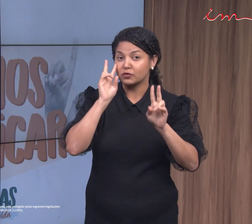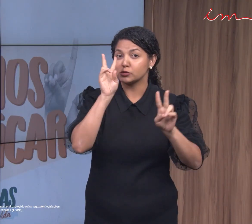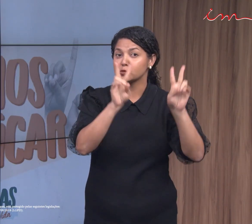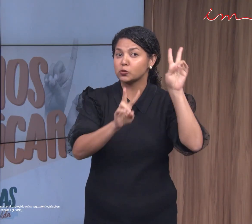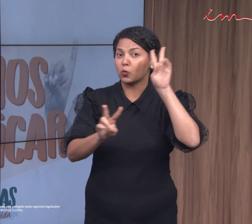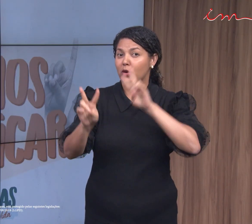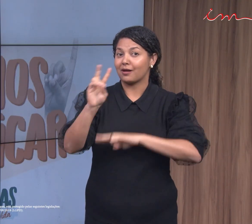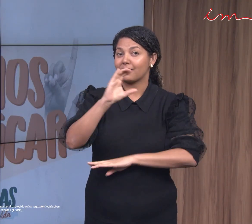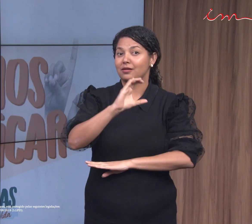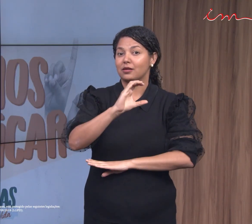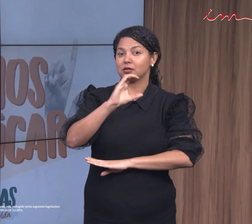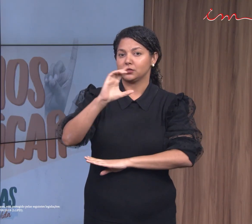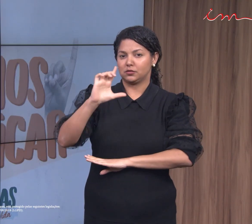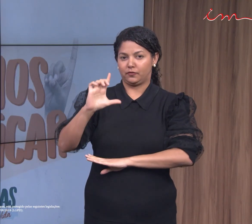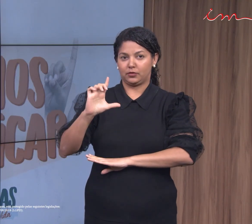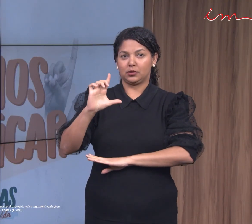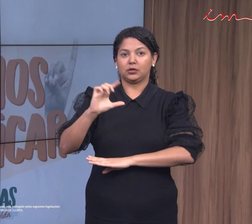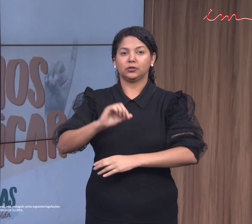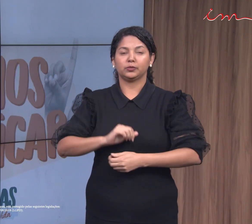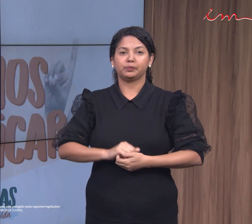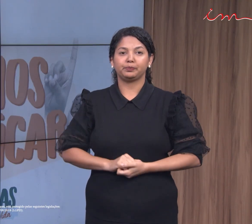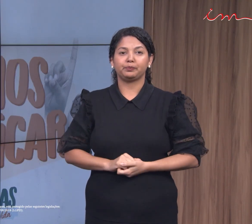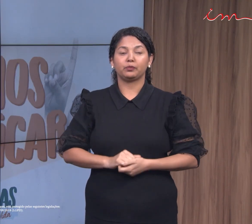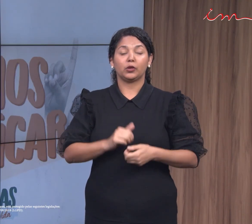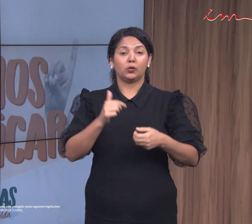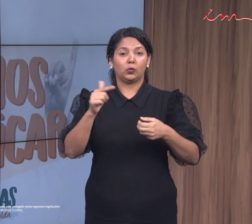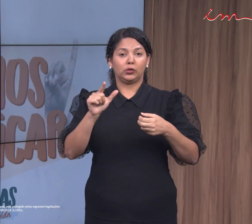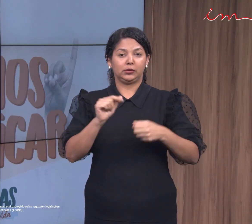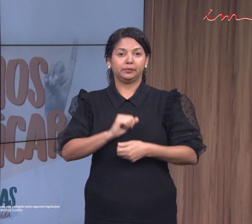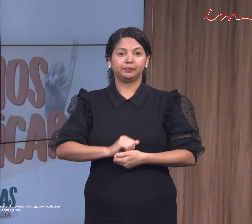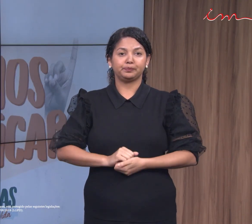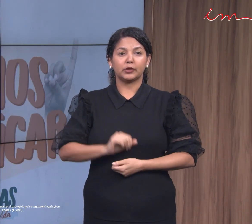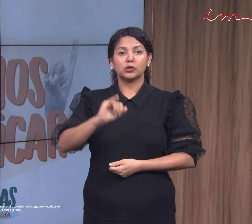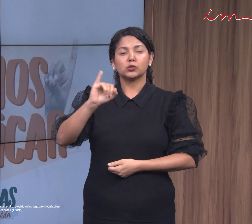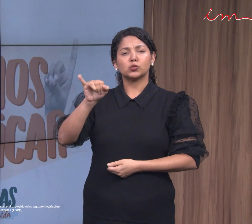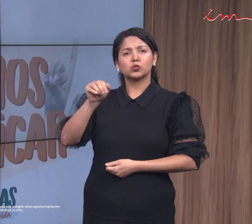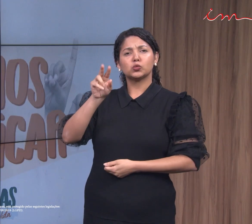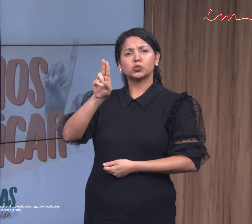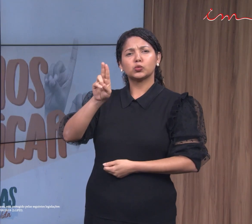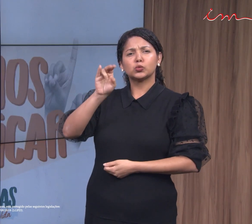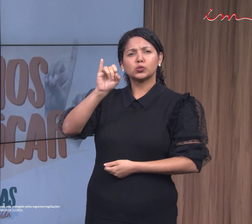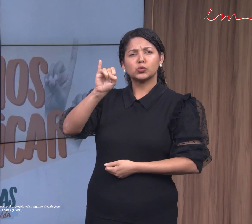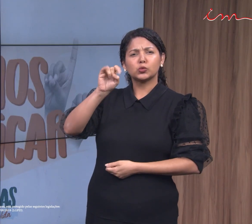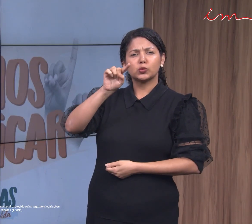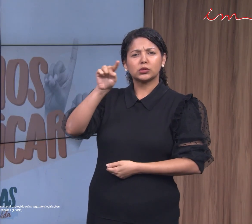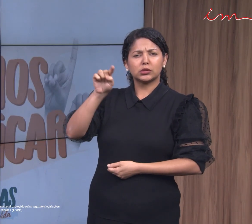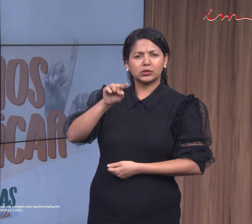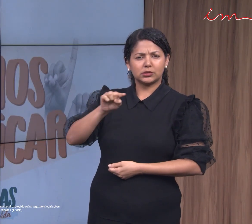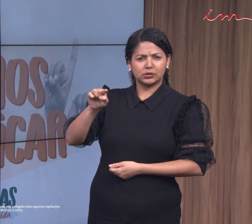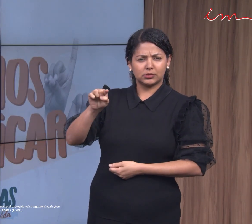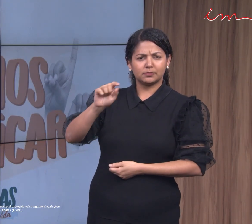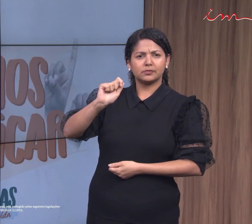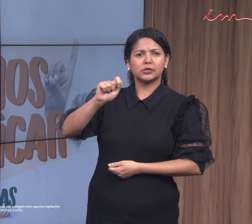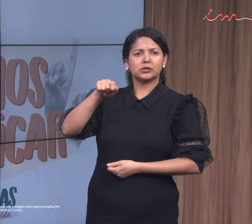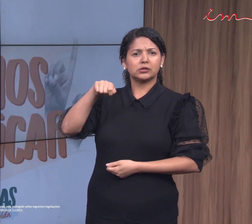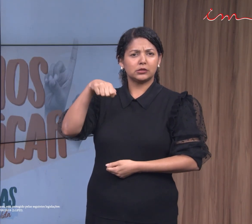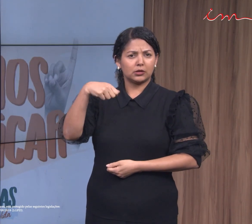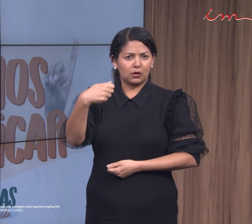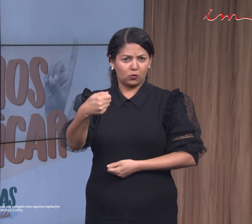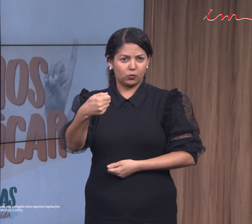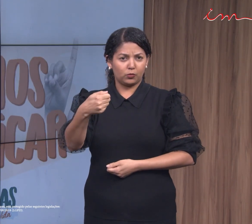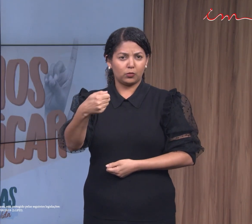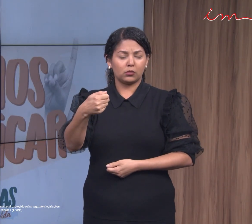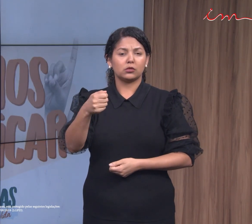sinais, esses contextos. Então são classificadores para ficar mais visual possível. Sinal